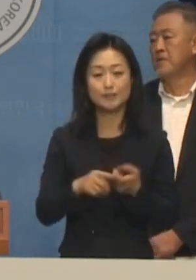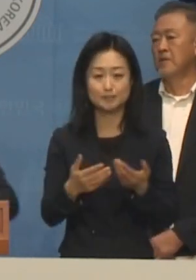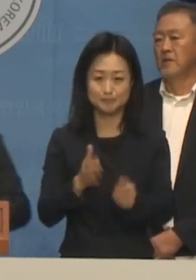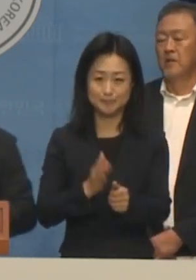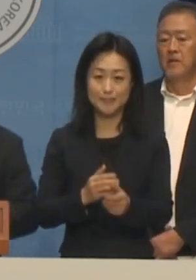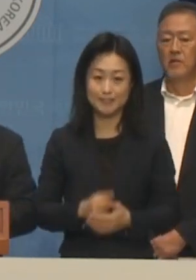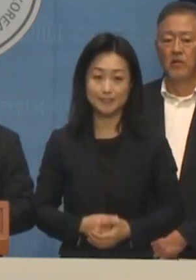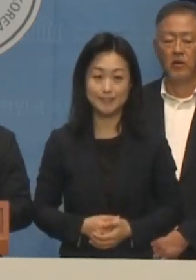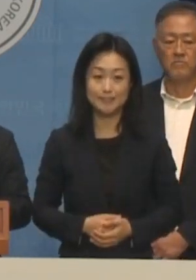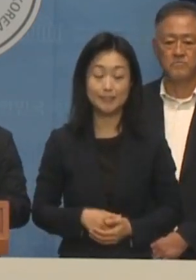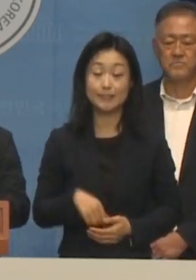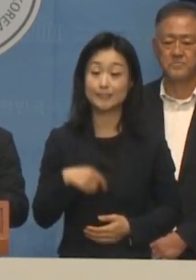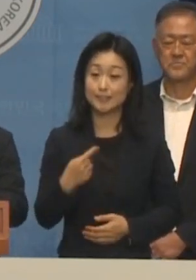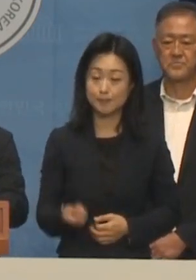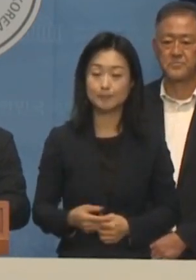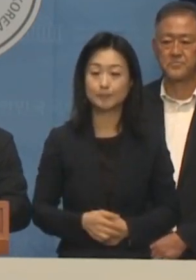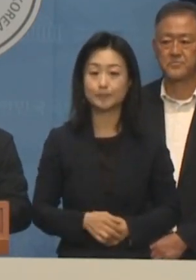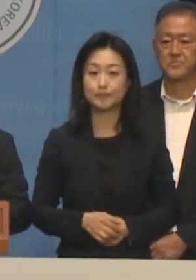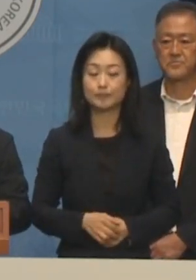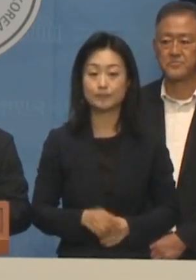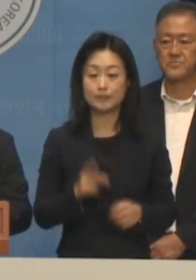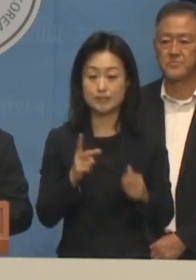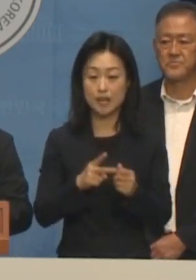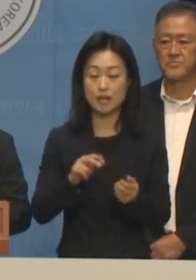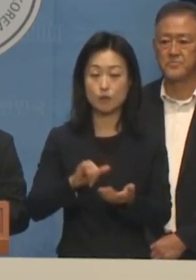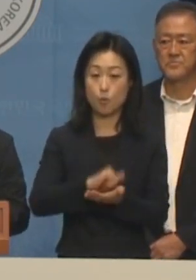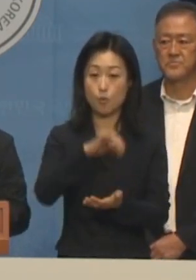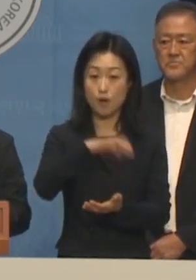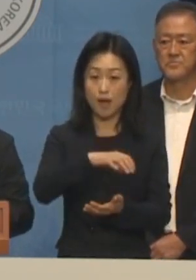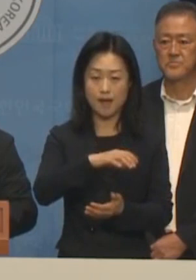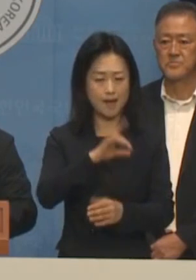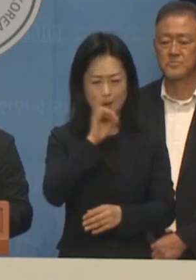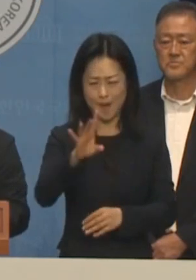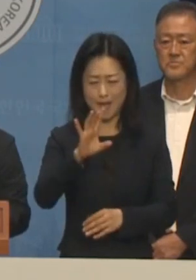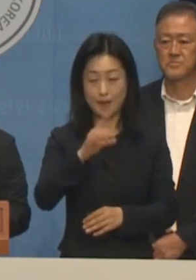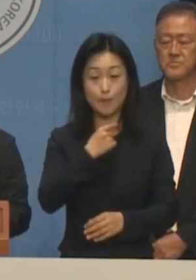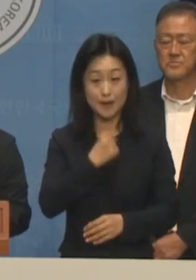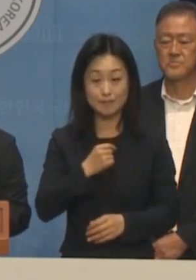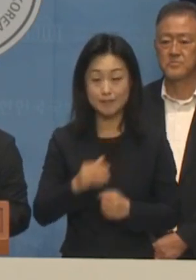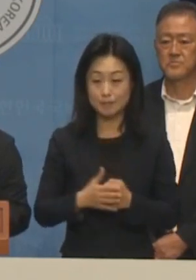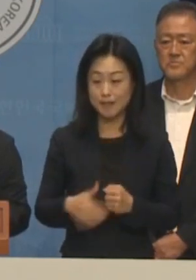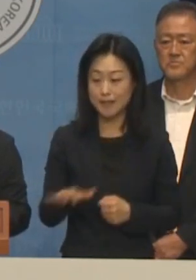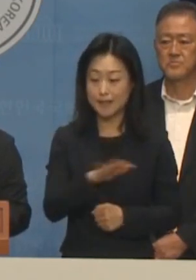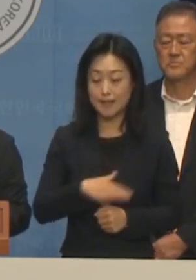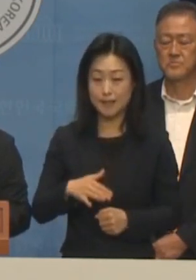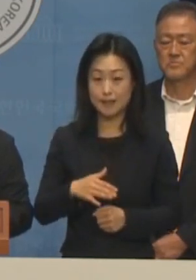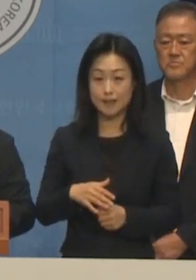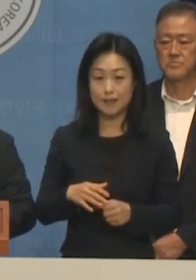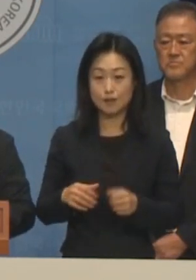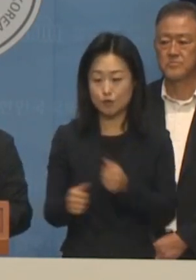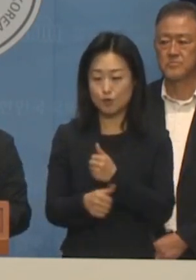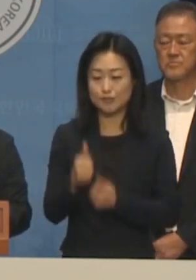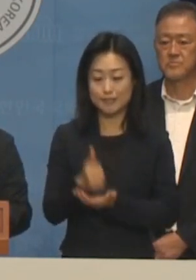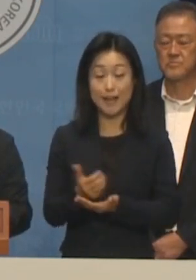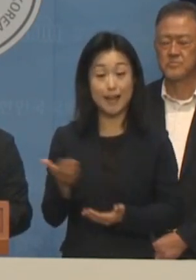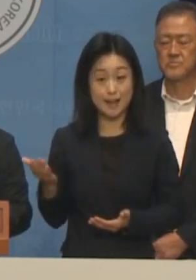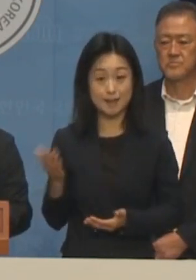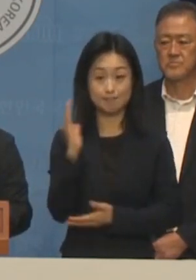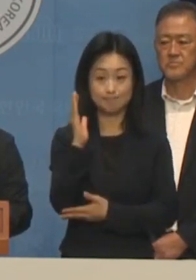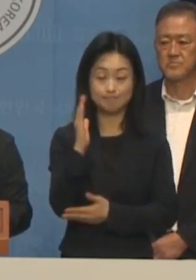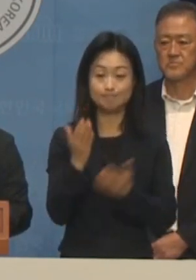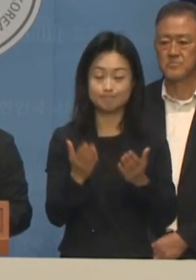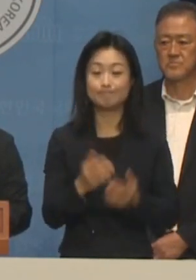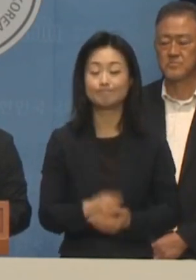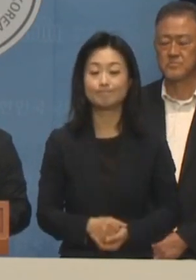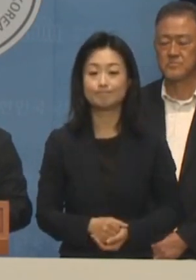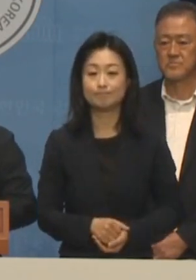네, 다음은 제2공항 강행저지 비상도민회의 박창식 공동집행위원장님의 모두 발언